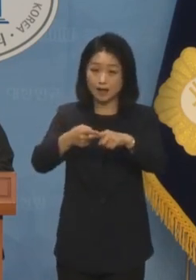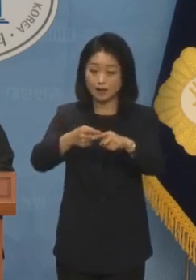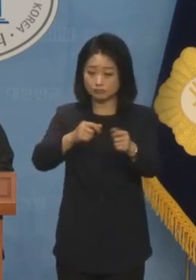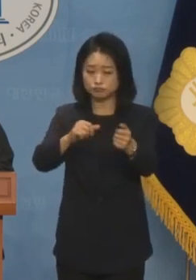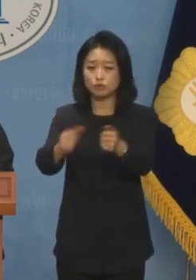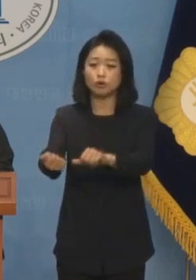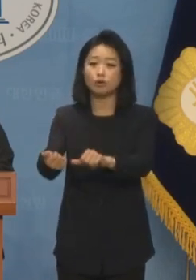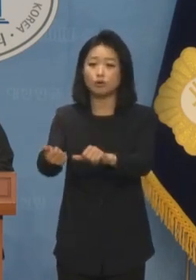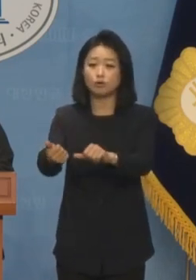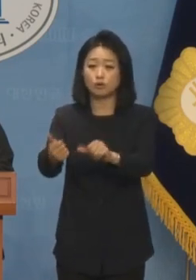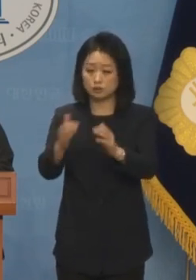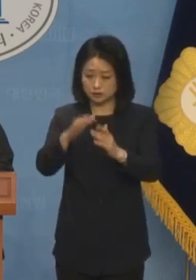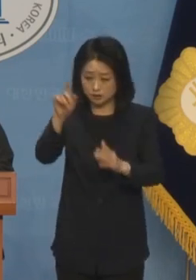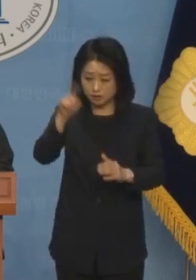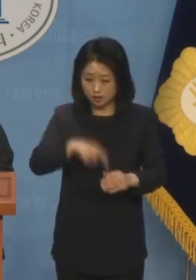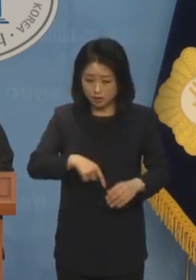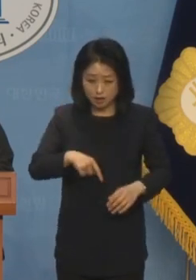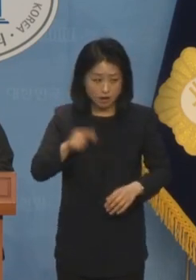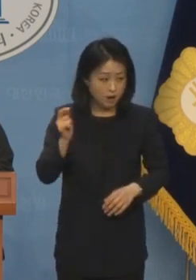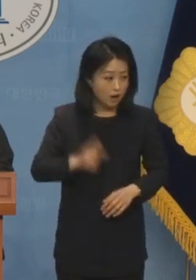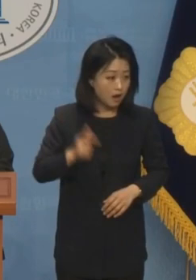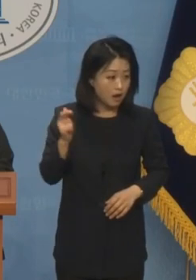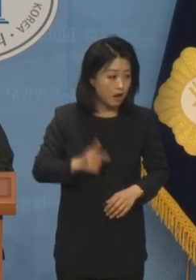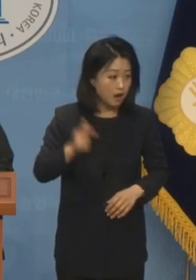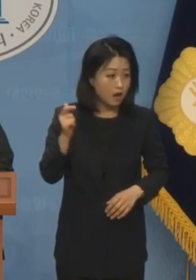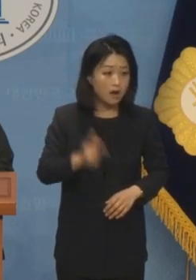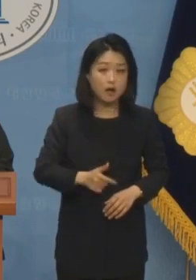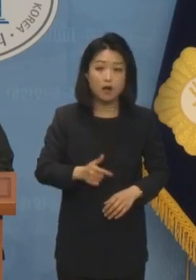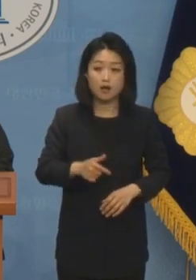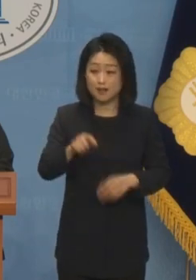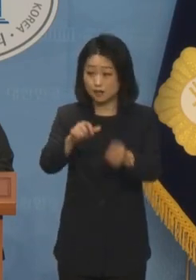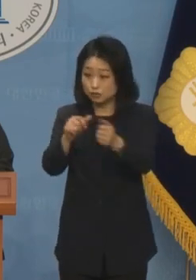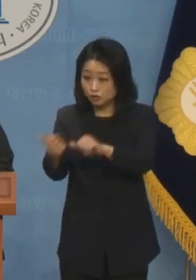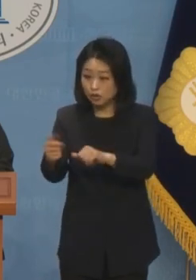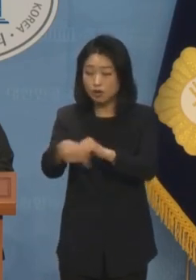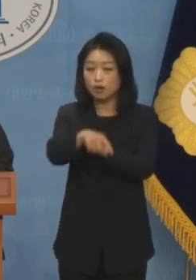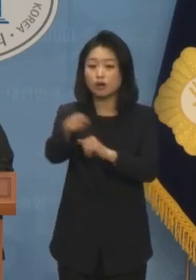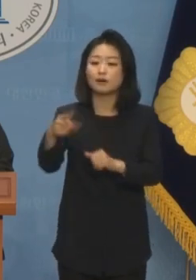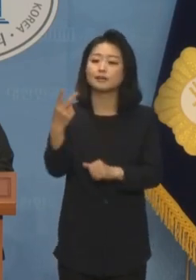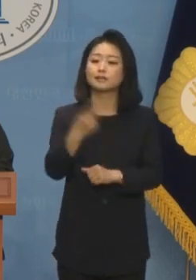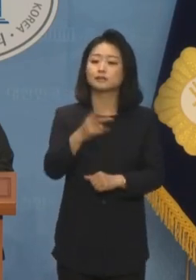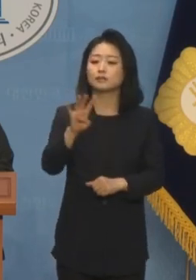돌아오지 못하는 노동자들이 아직도 한 해에 무려